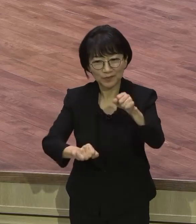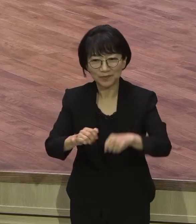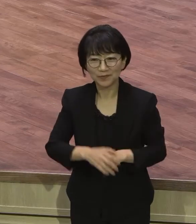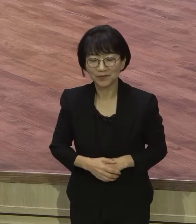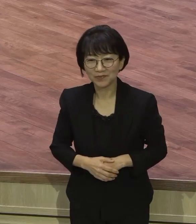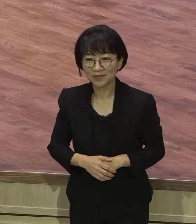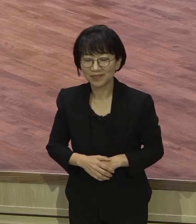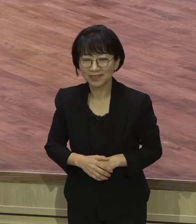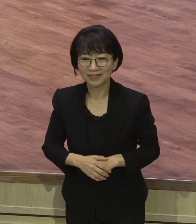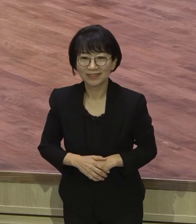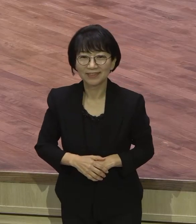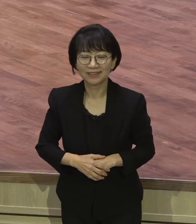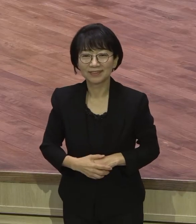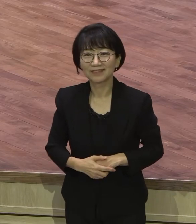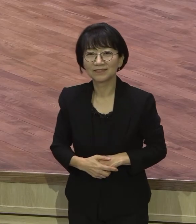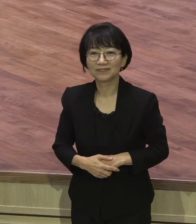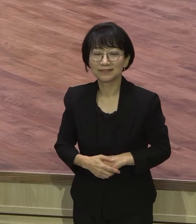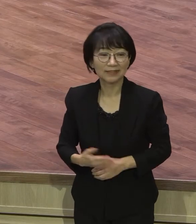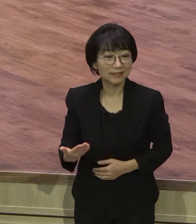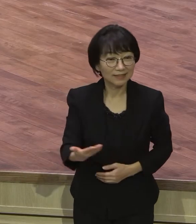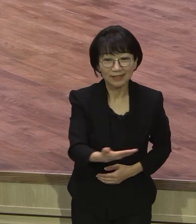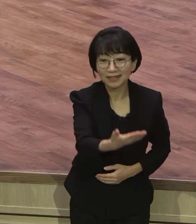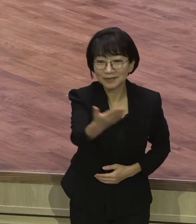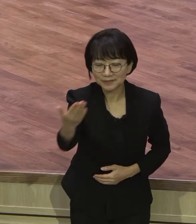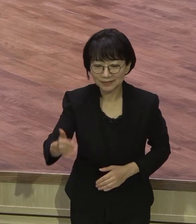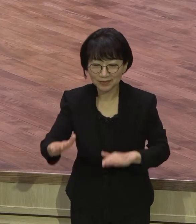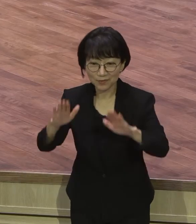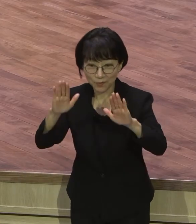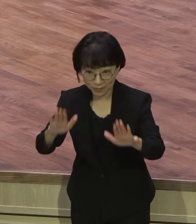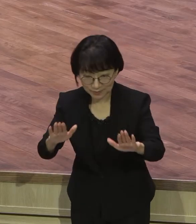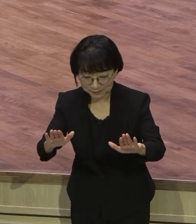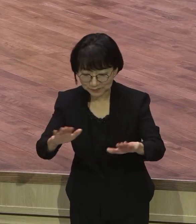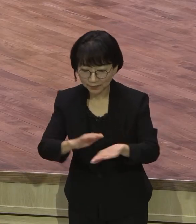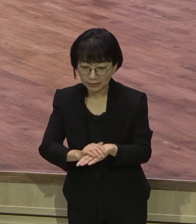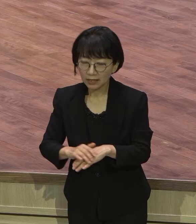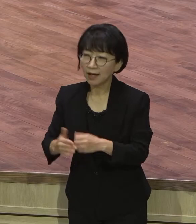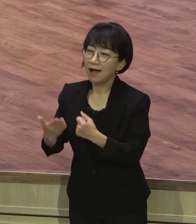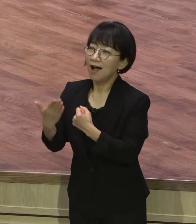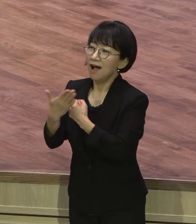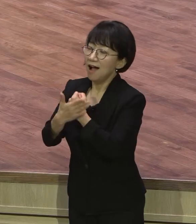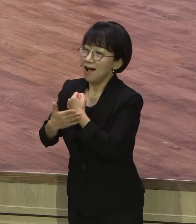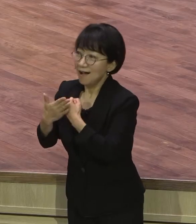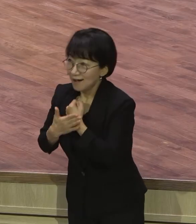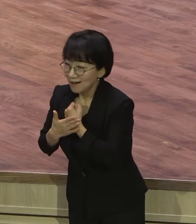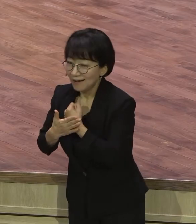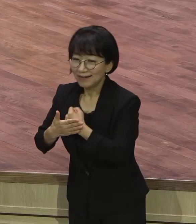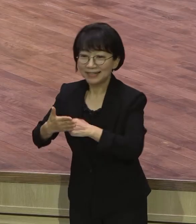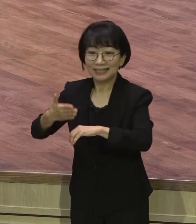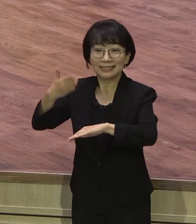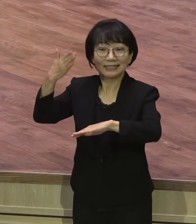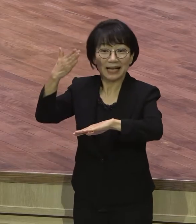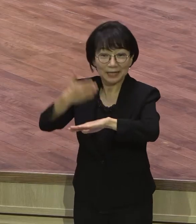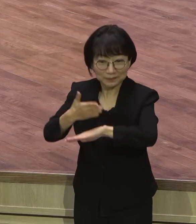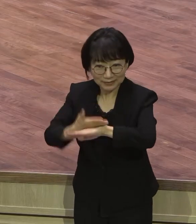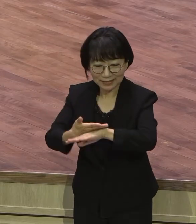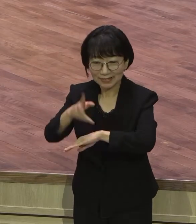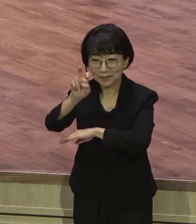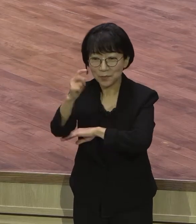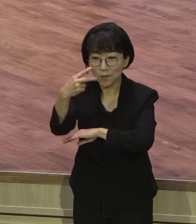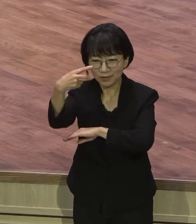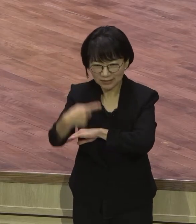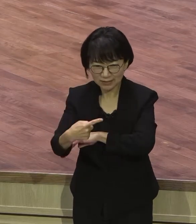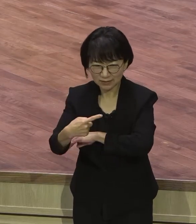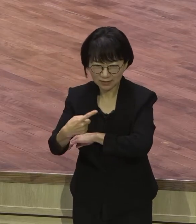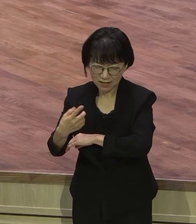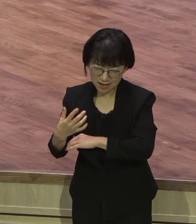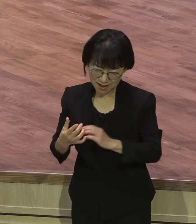영계 모든 성도 오늘 말씀처럼 은혜의 모드, 감사의 모드가 지속되는